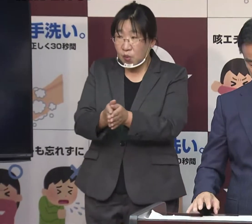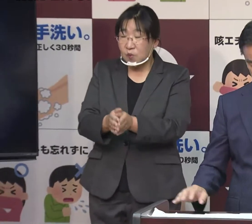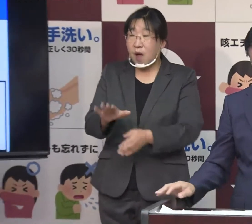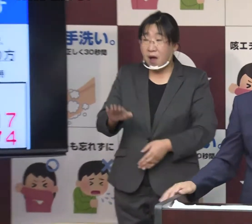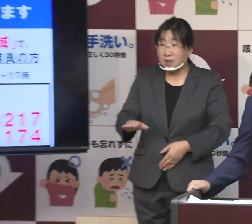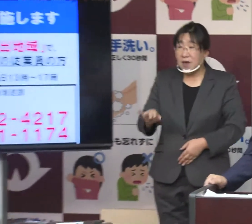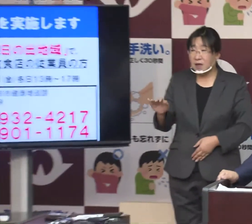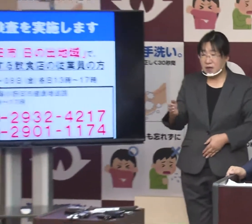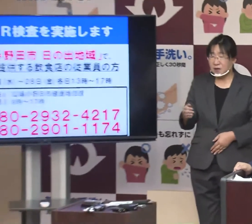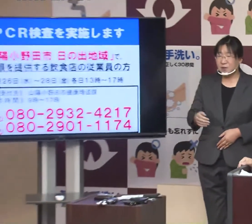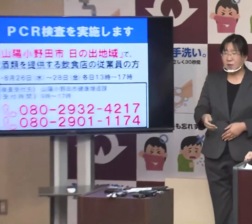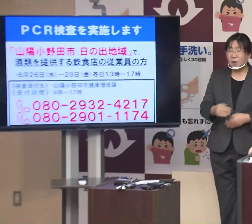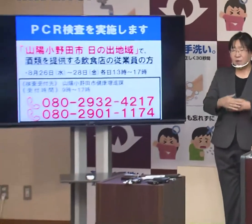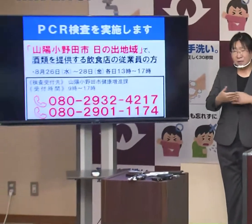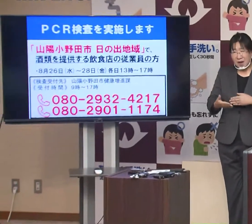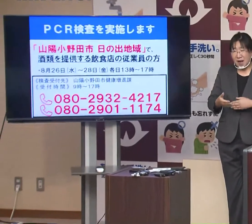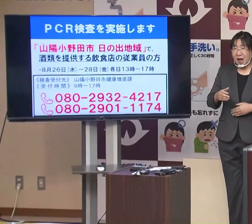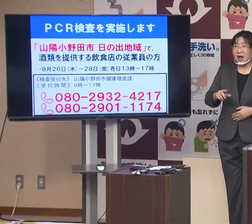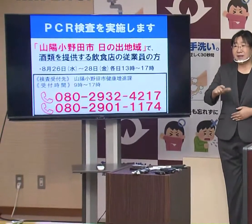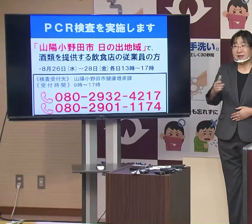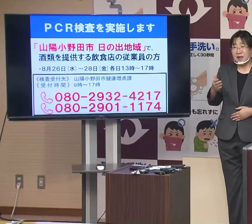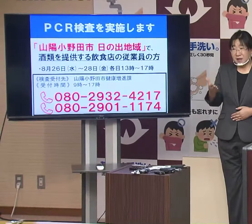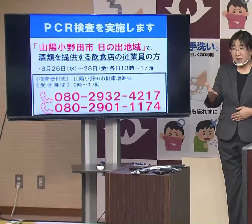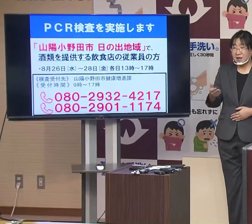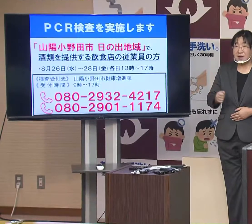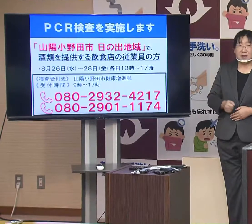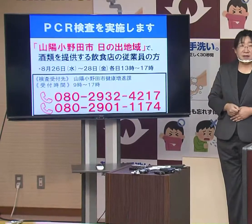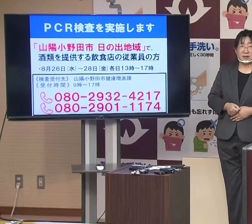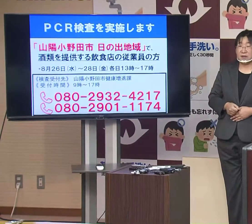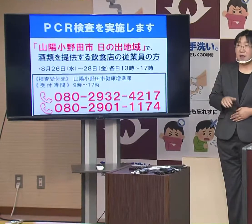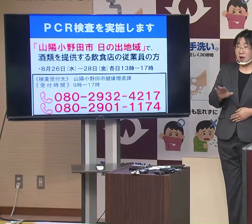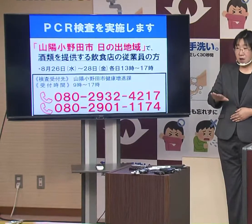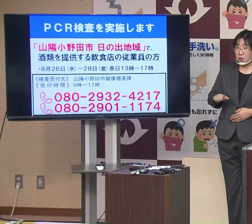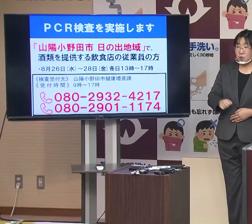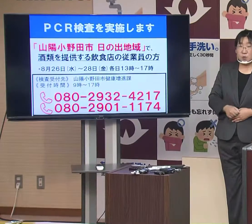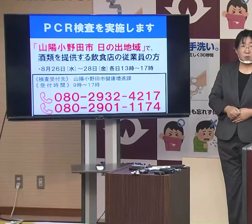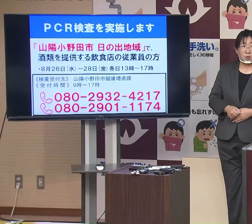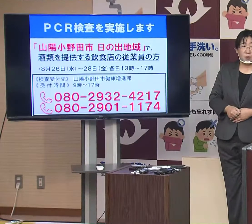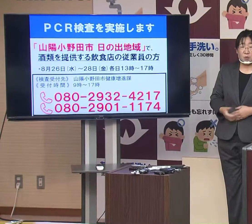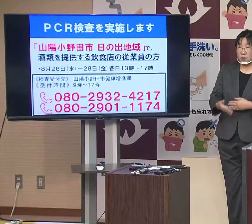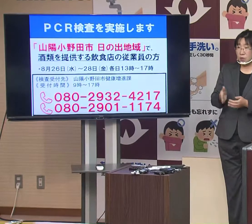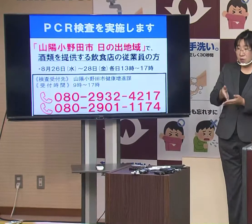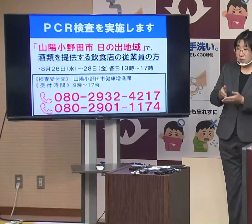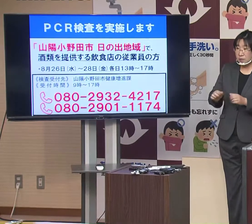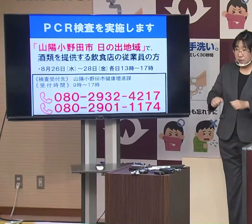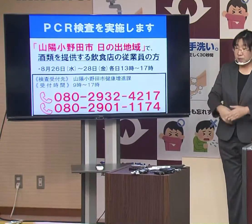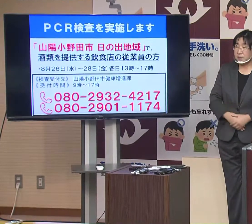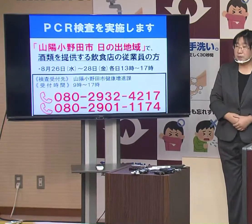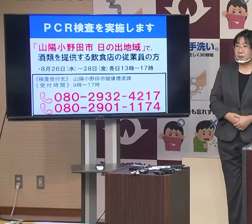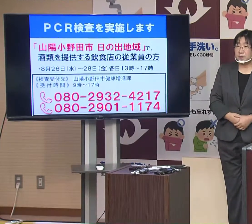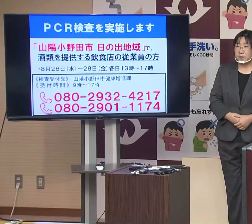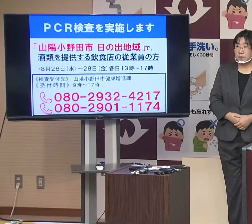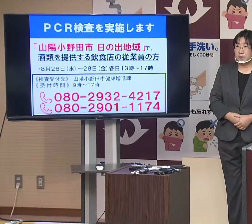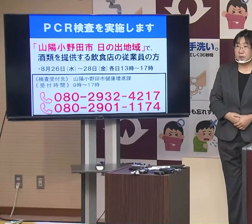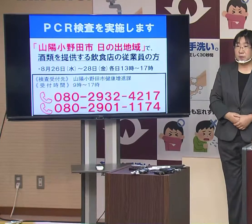が、不十分なところもあったのではないかというふうに、これまでもちょっとお話しましたところでございます。